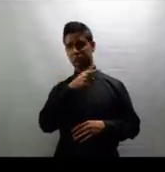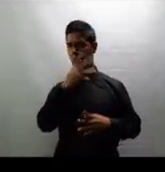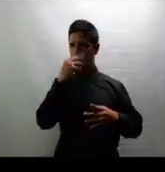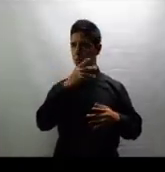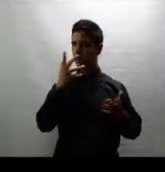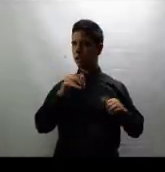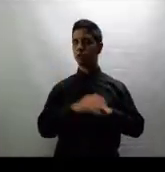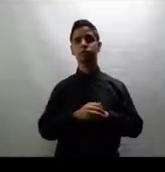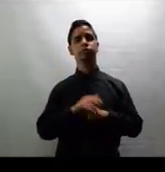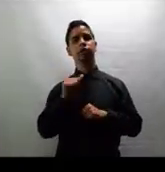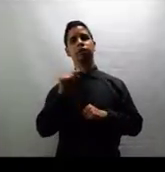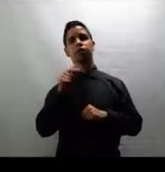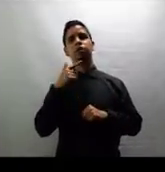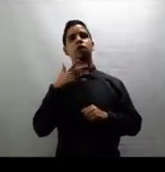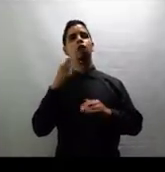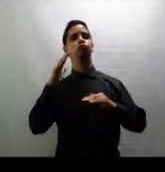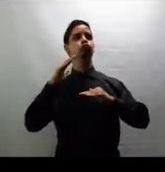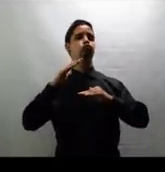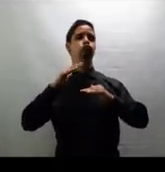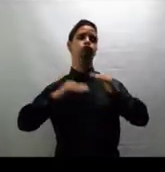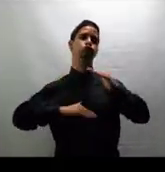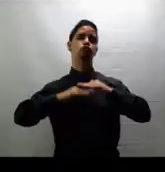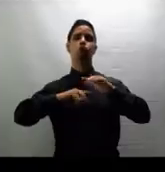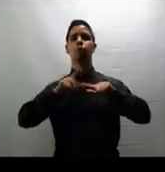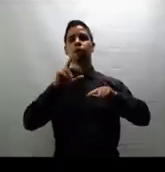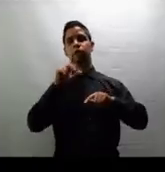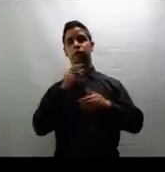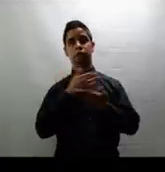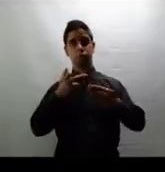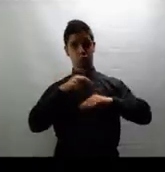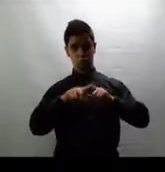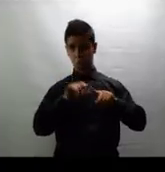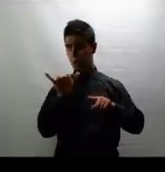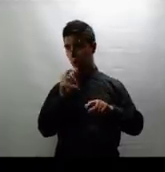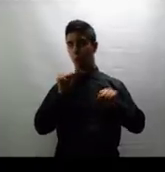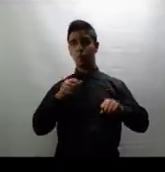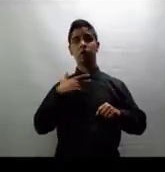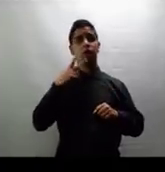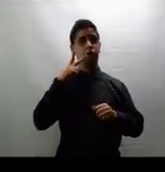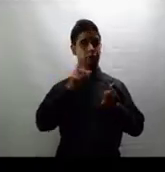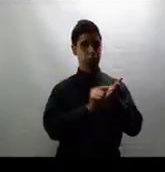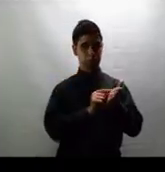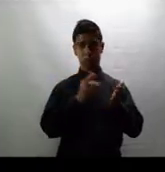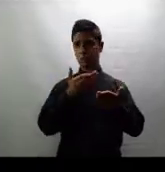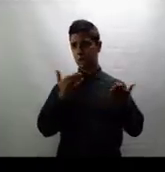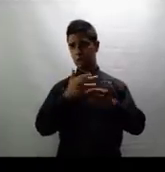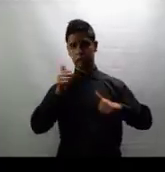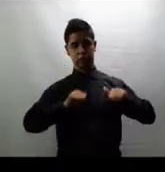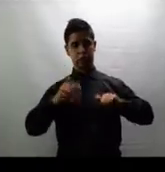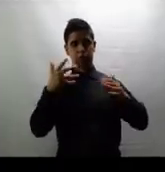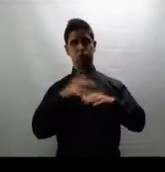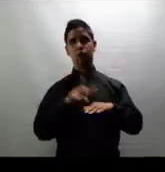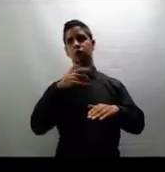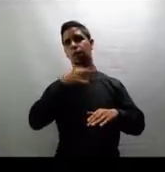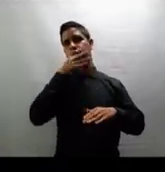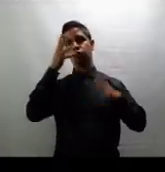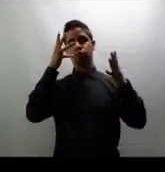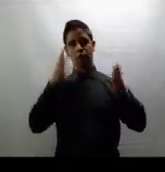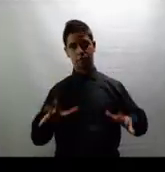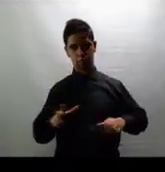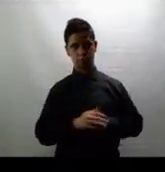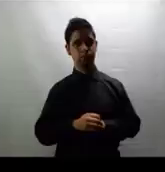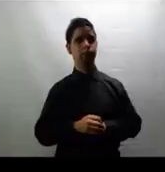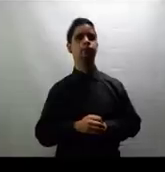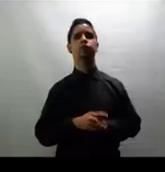2020 la mejor red en puerto rico más detalles en la tienda en la prensa y gigante fusión que ya nos vamos para el